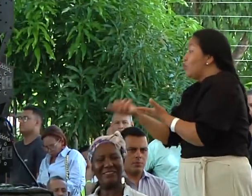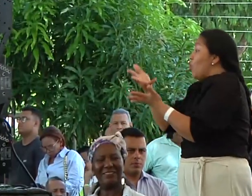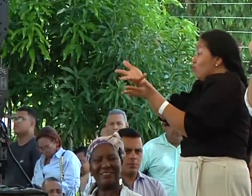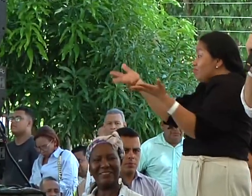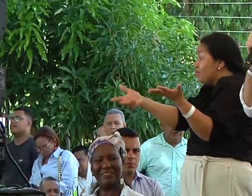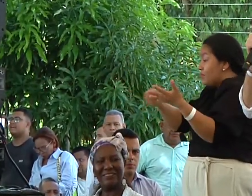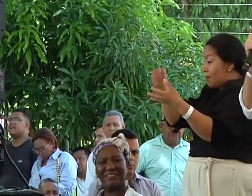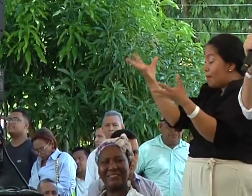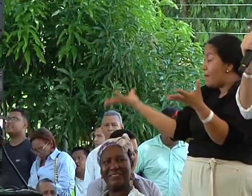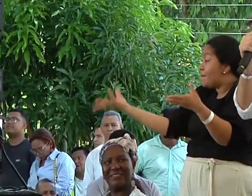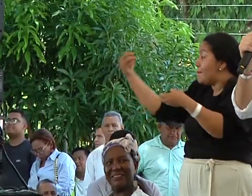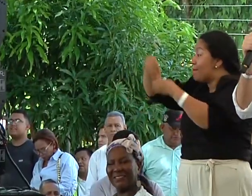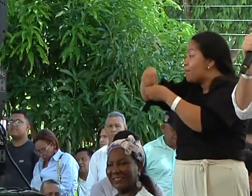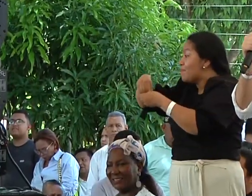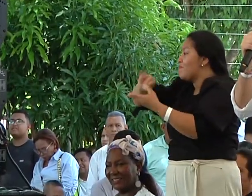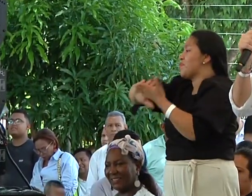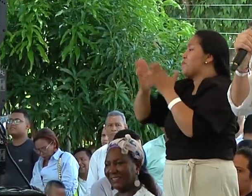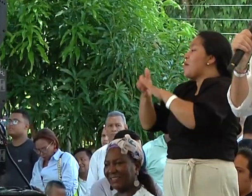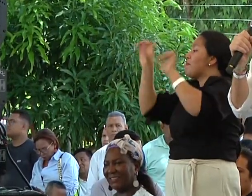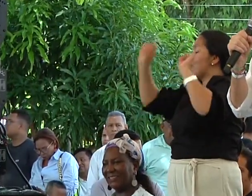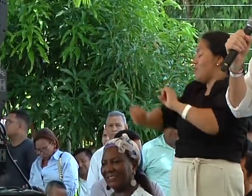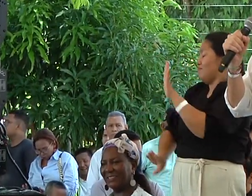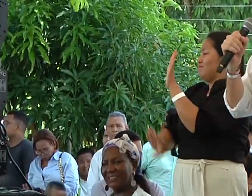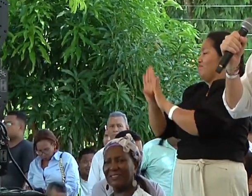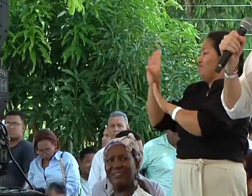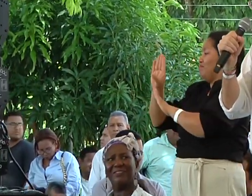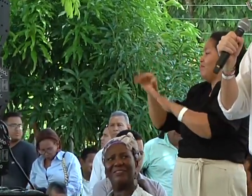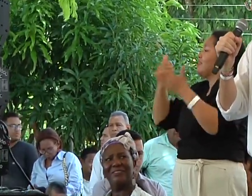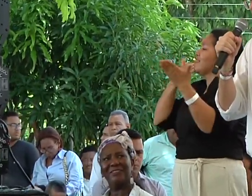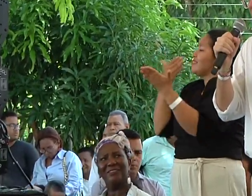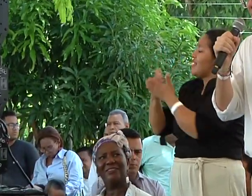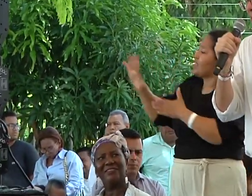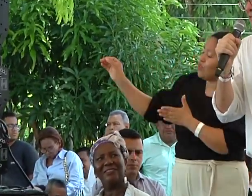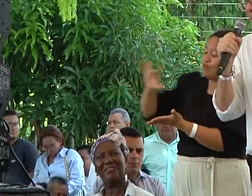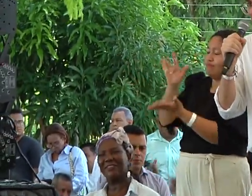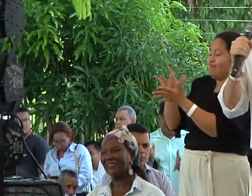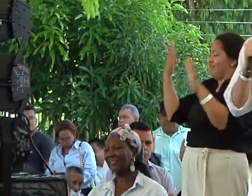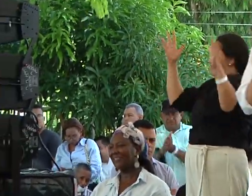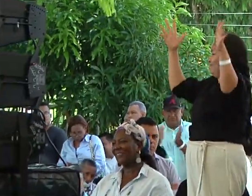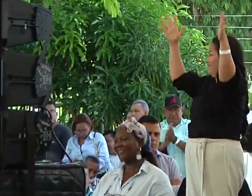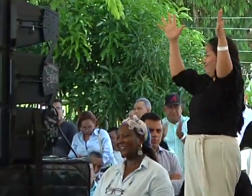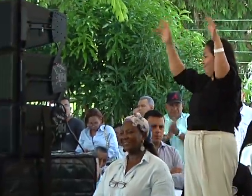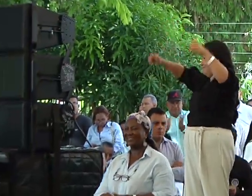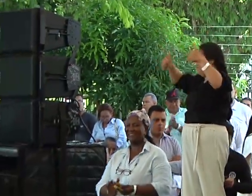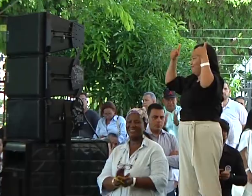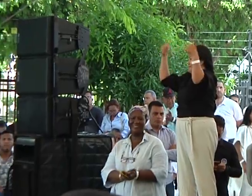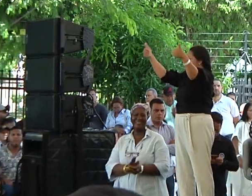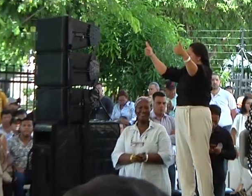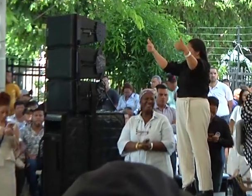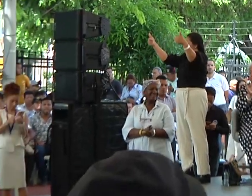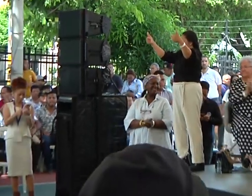realidad. Abrazo fuerte a todos de todo corazón y muchas gracias por la presencia aquí esta mañana. Muchas gracias.